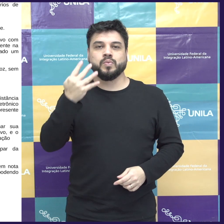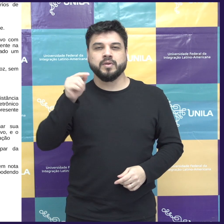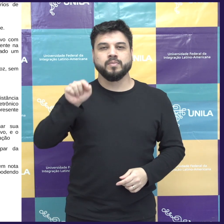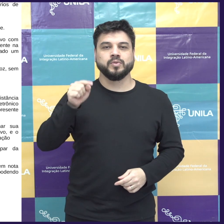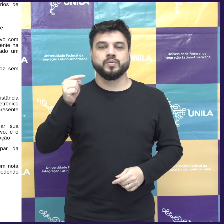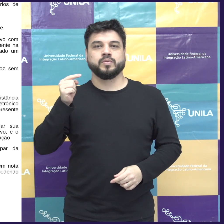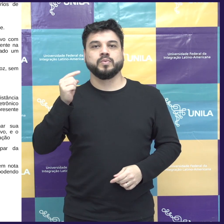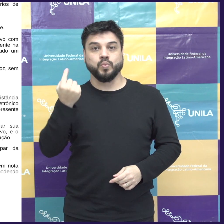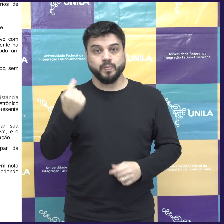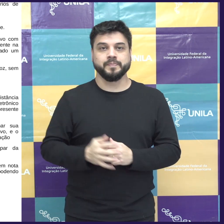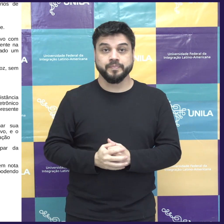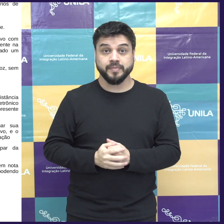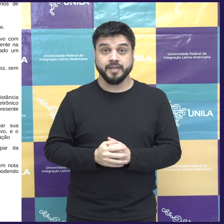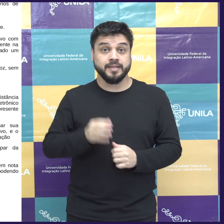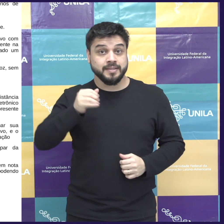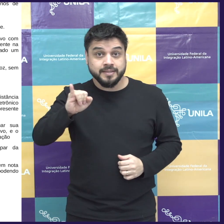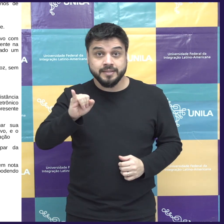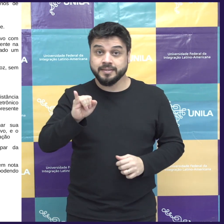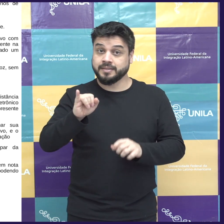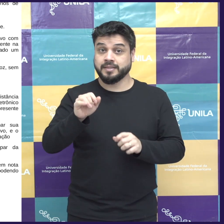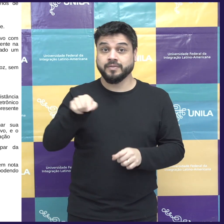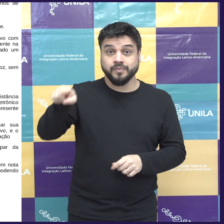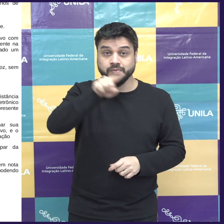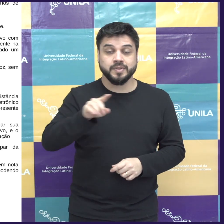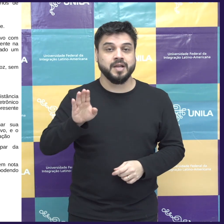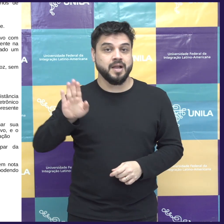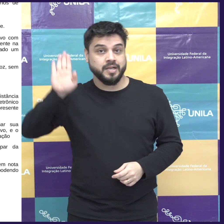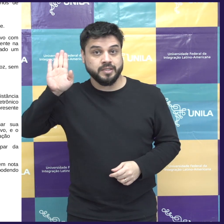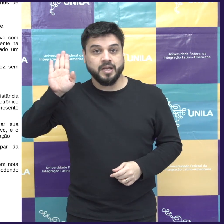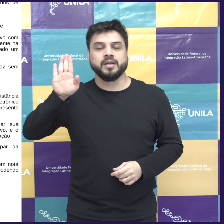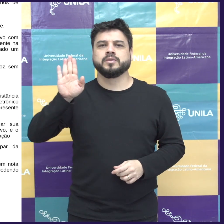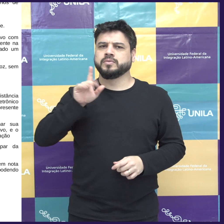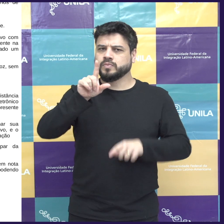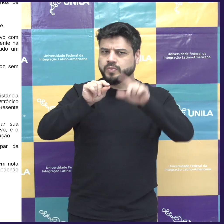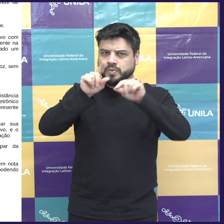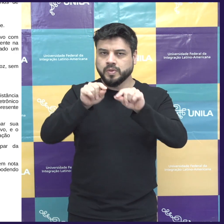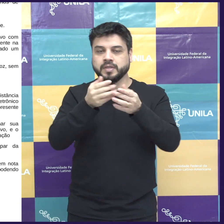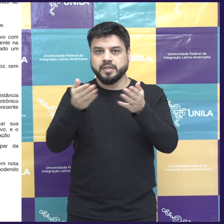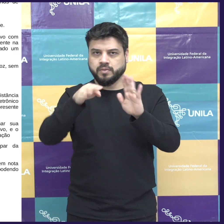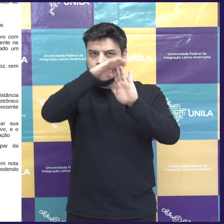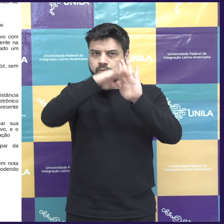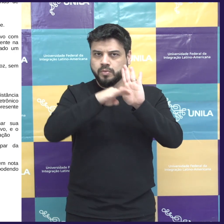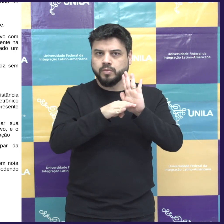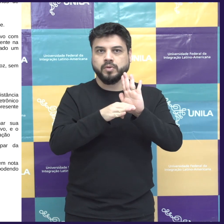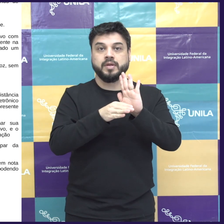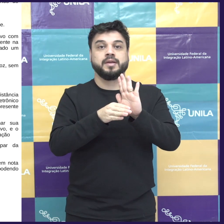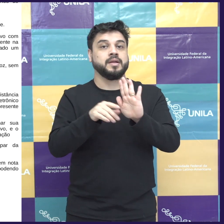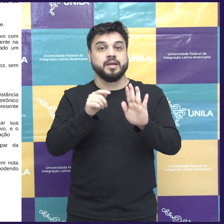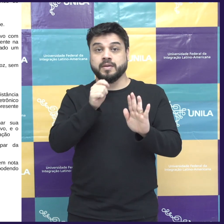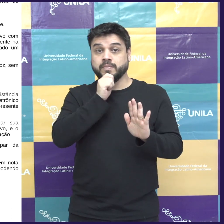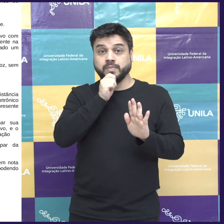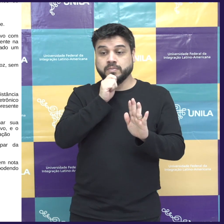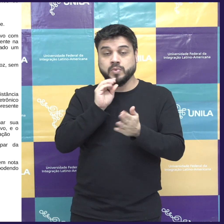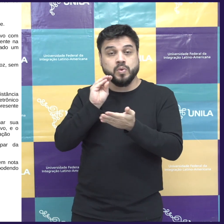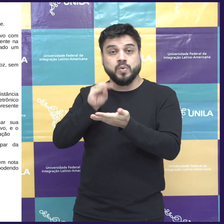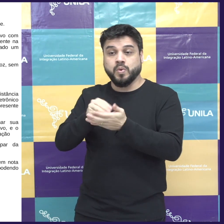5.4.4.1. Caso algum candidato selecionado deixe de confirmar sua